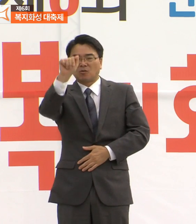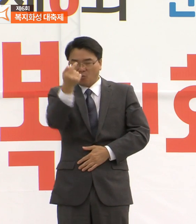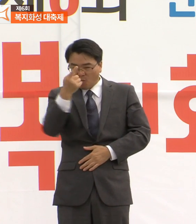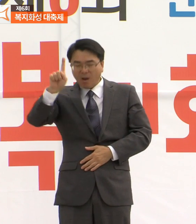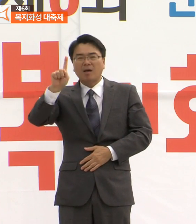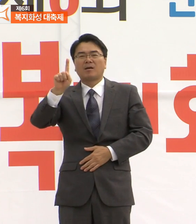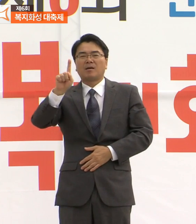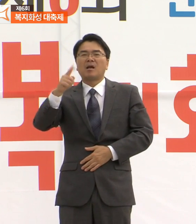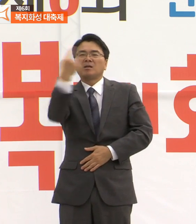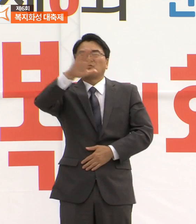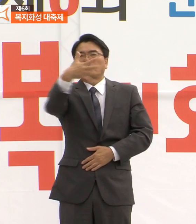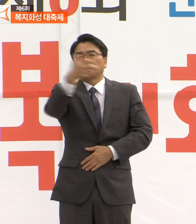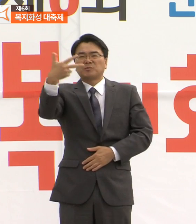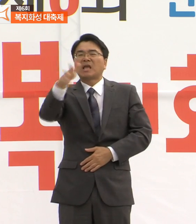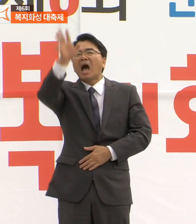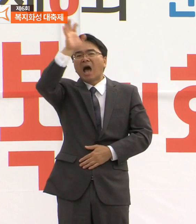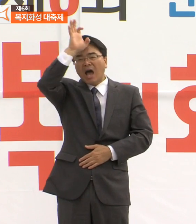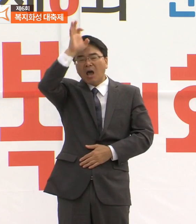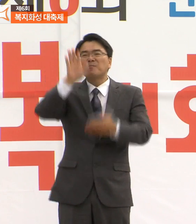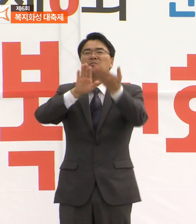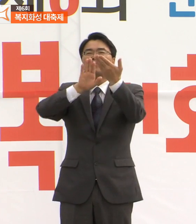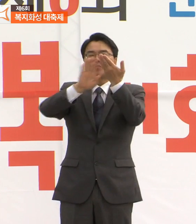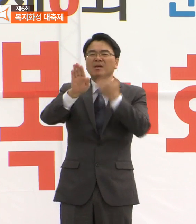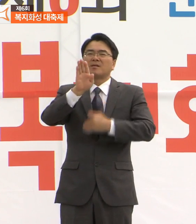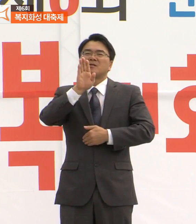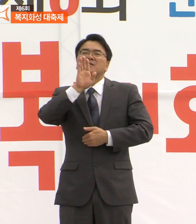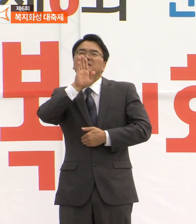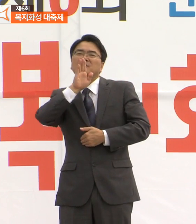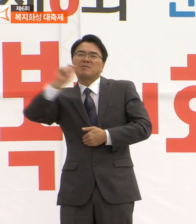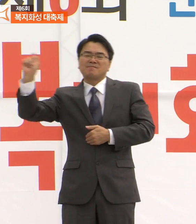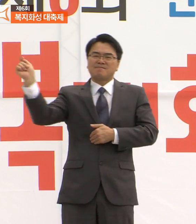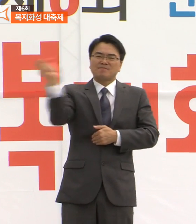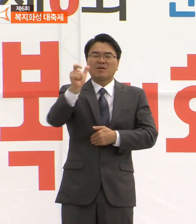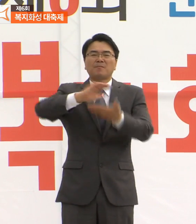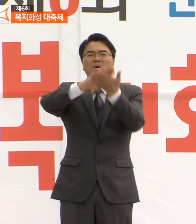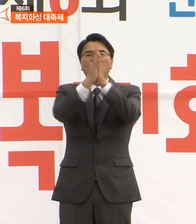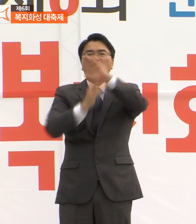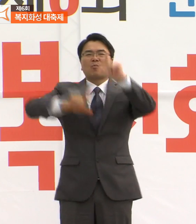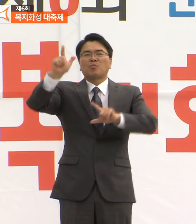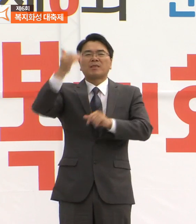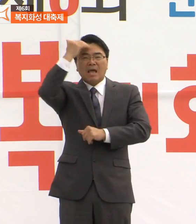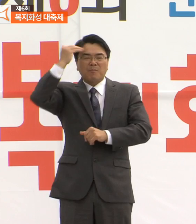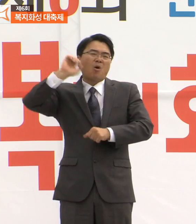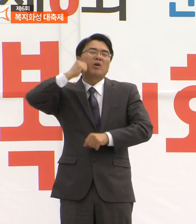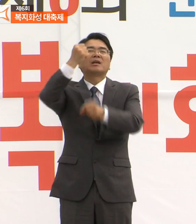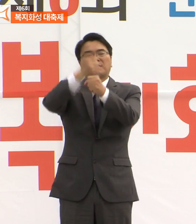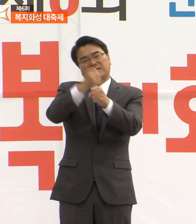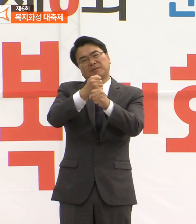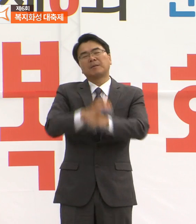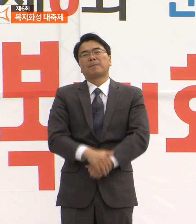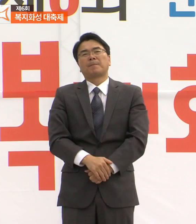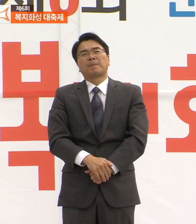IMF 이후에 이런 현상들이 아주 급속도로 대한민국을 어렵게 만들고 있는 거 아닌가라고 생각이